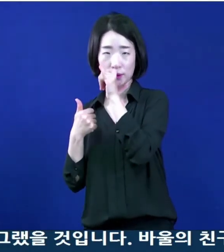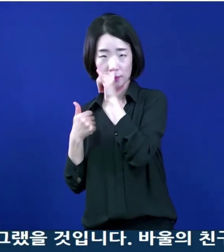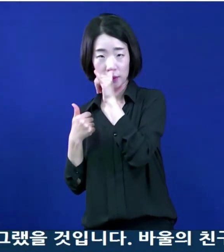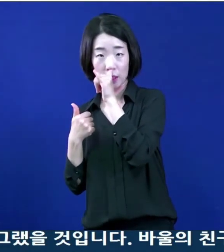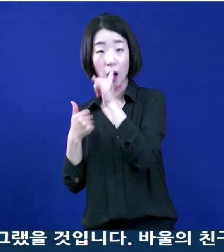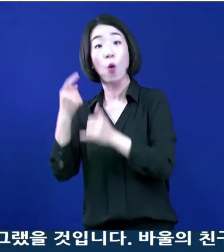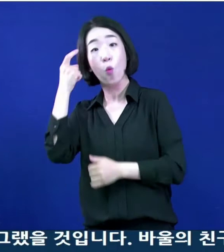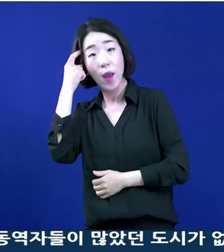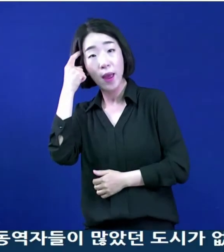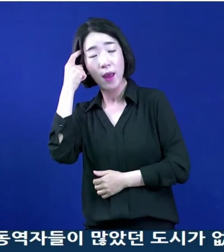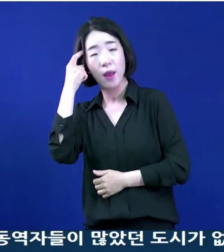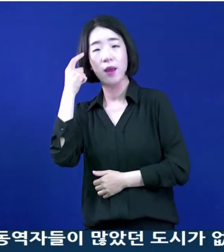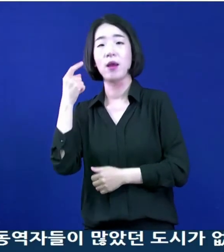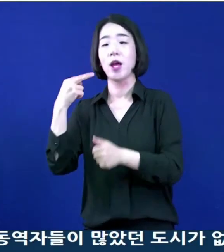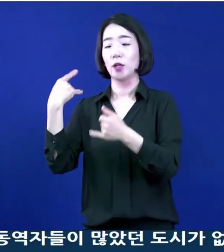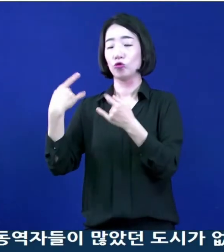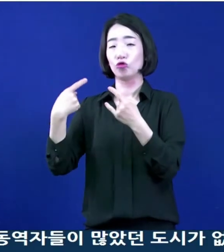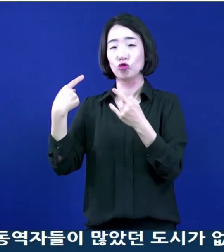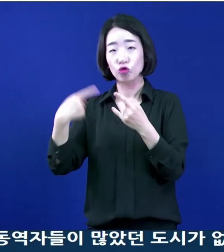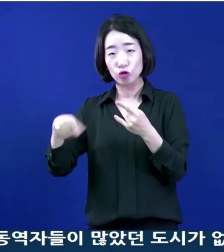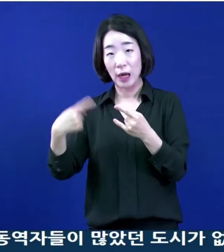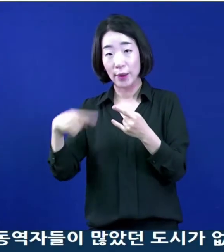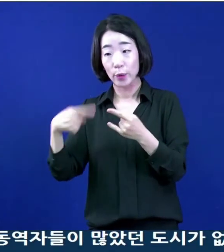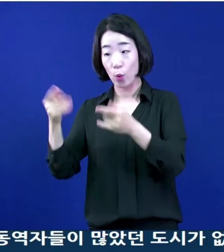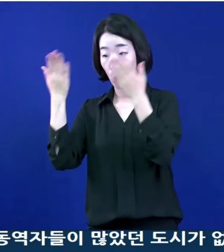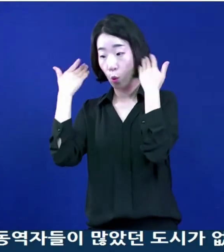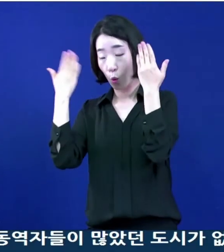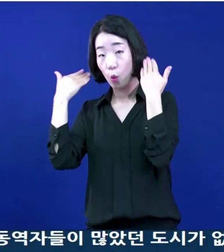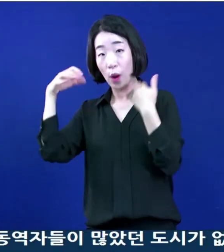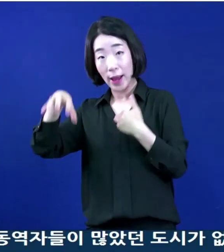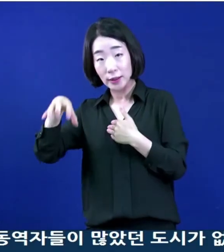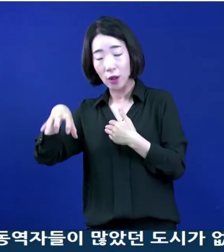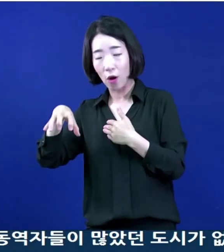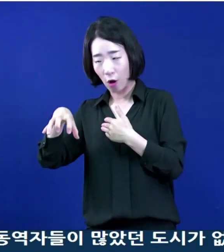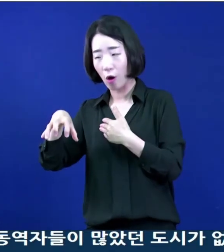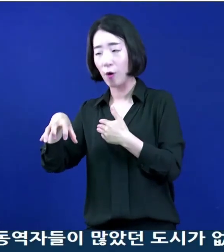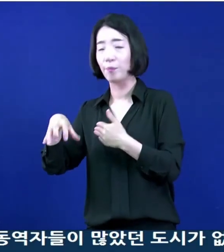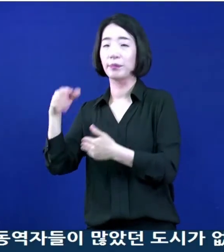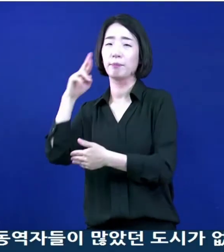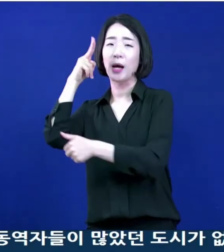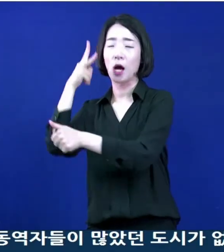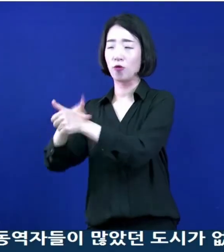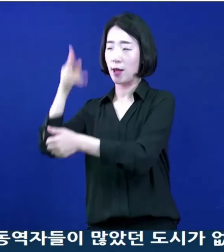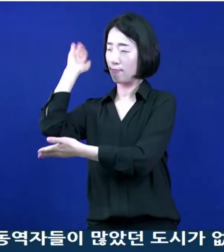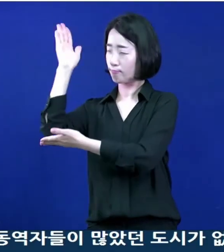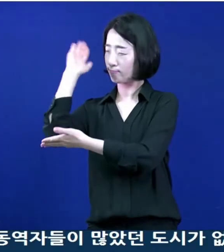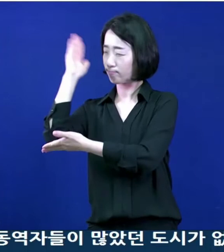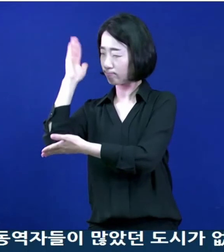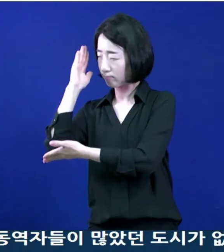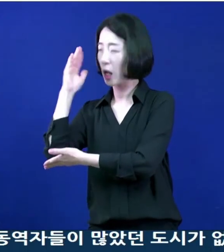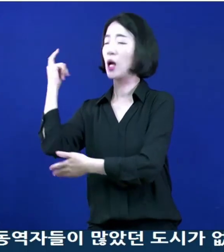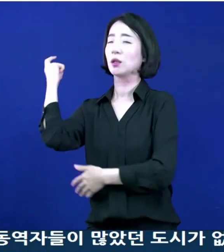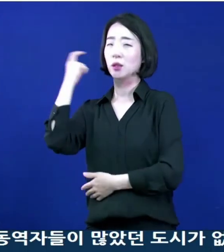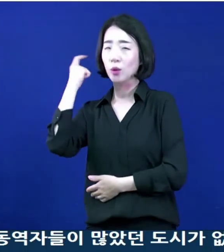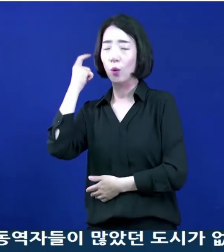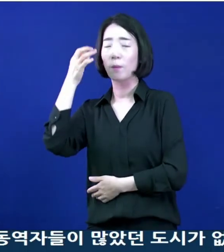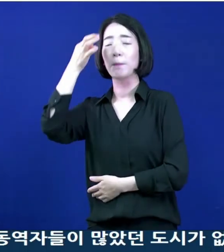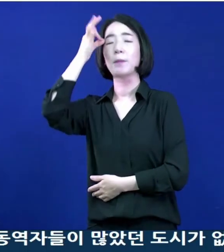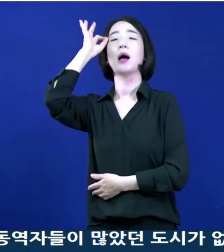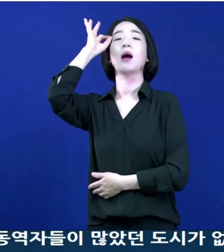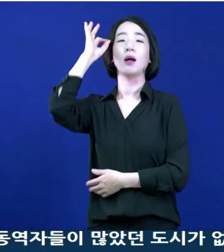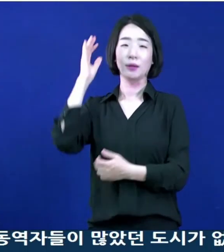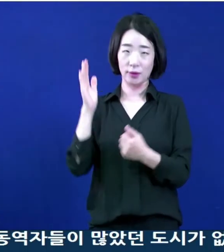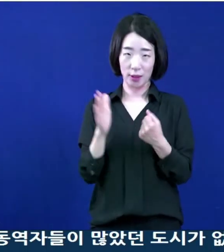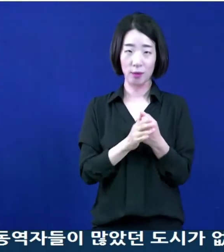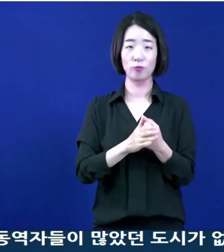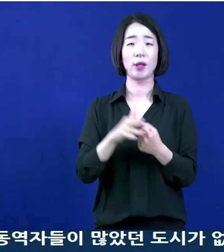매일같이 말씀을 전하다 보니까 온 이 에베소 도시가 복음을 듣다 보니까 바울에게는 이런 참